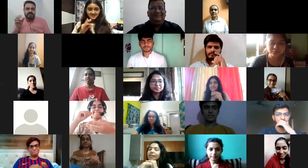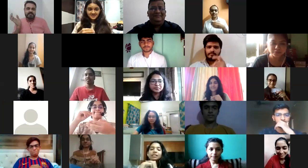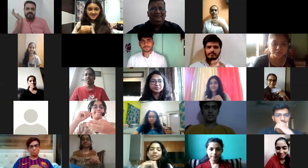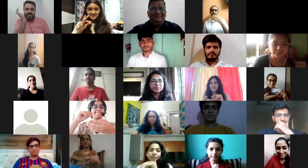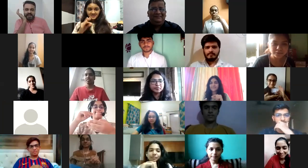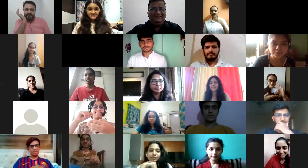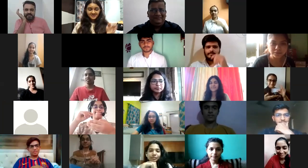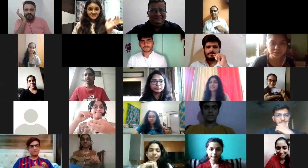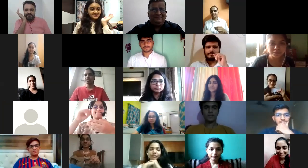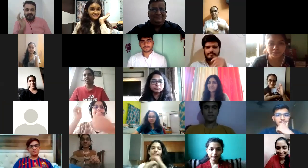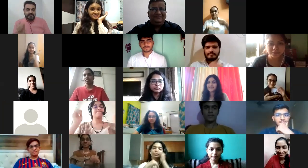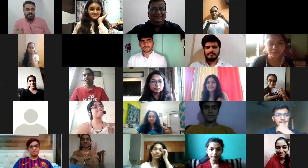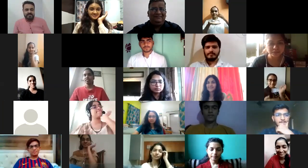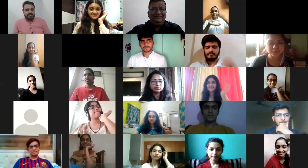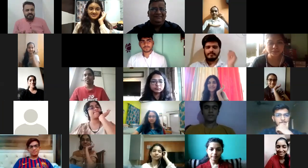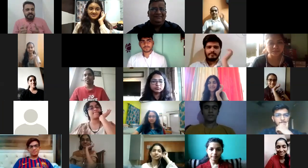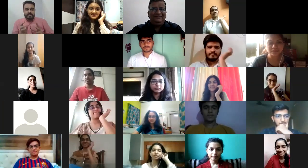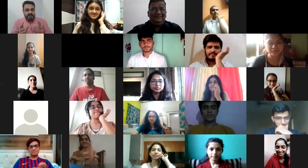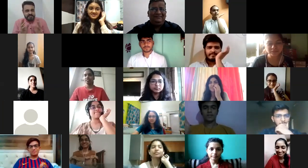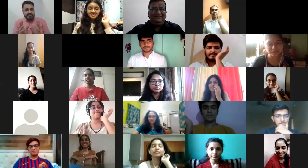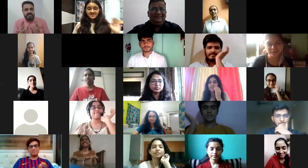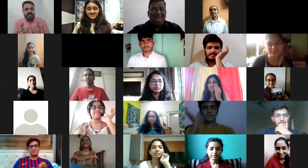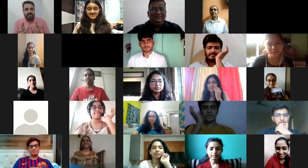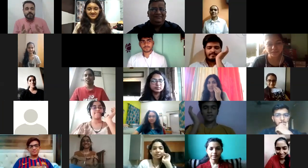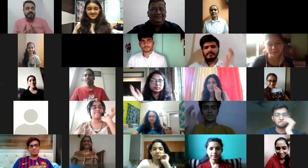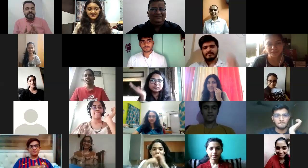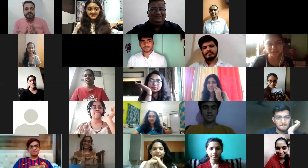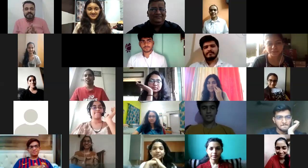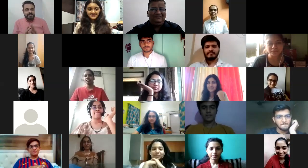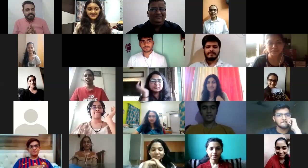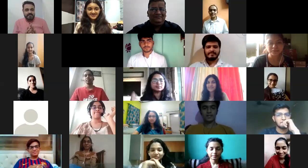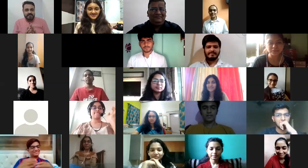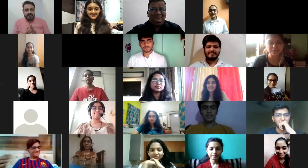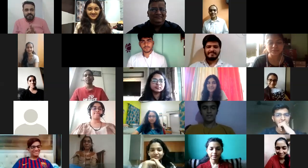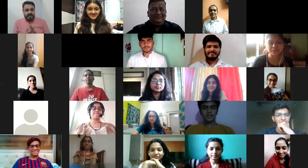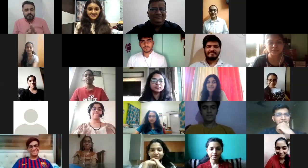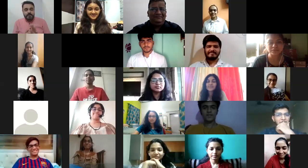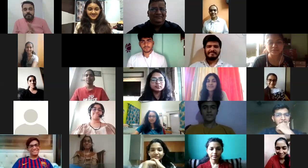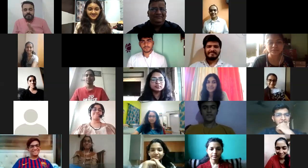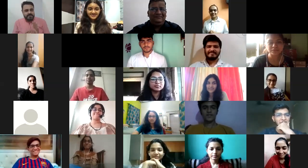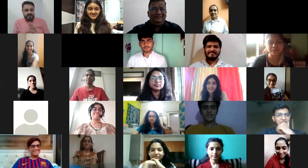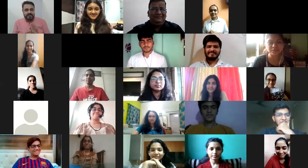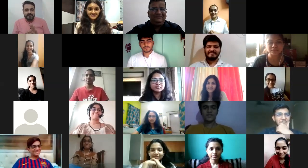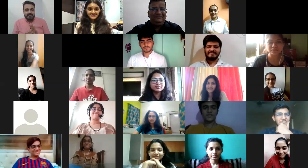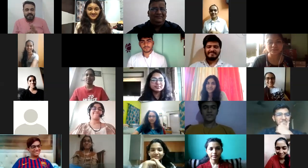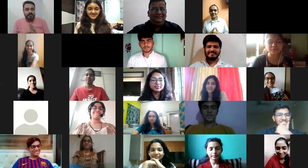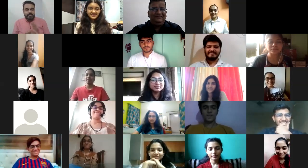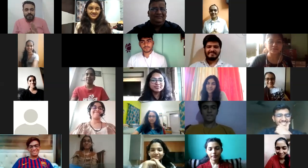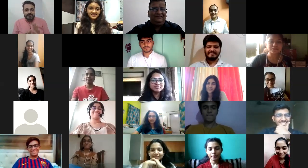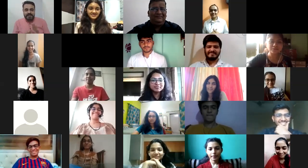is canteen. ये तीन चीज अगर आप भूल गए तो आई एम गोइंग टू I don't know what to say. I'm going to